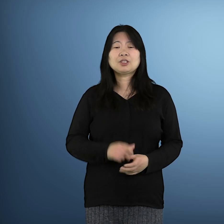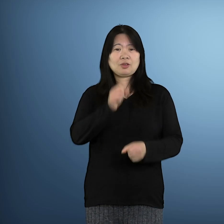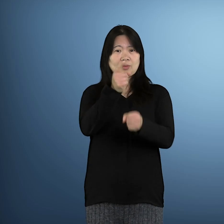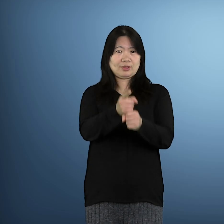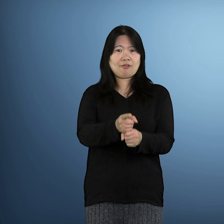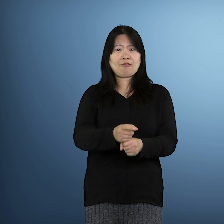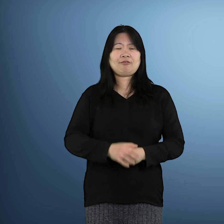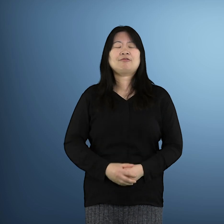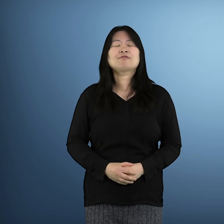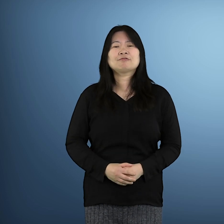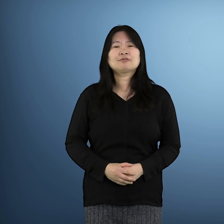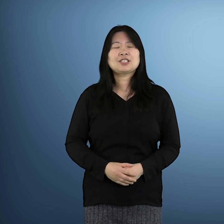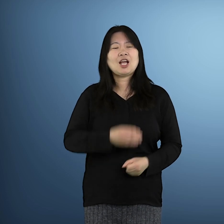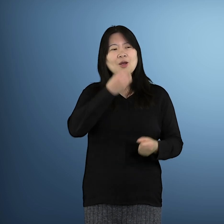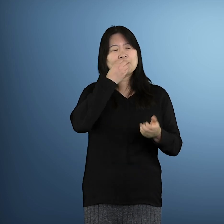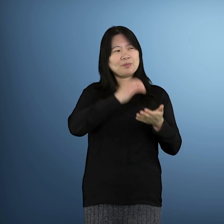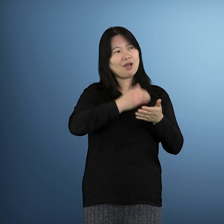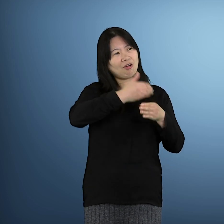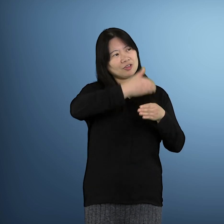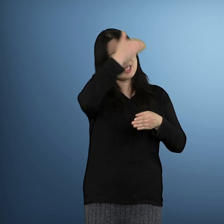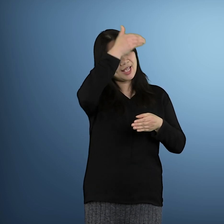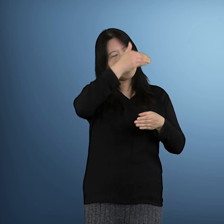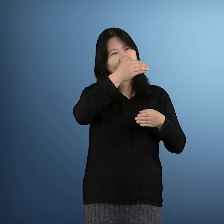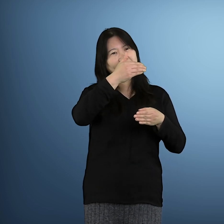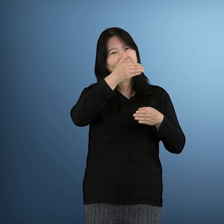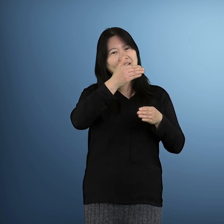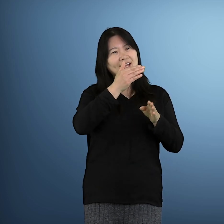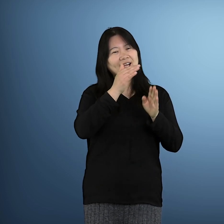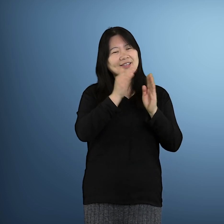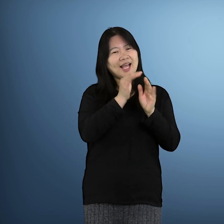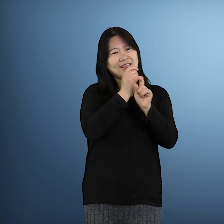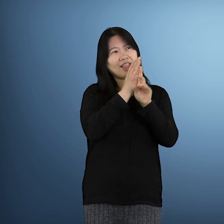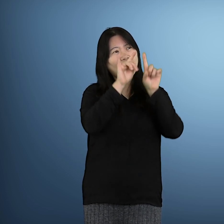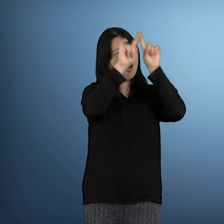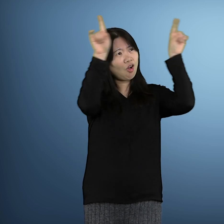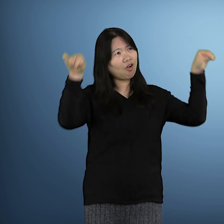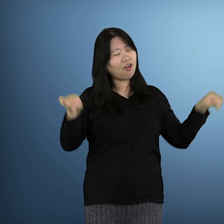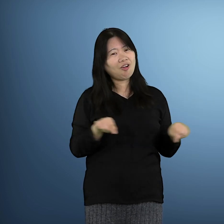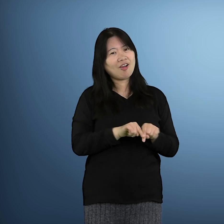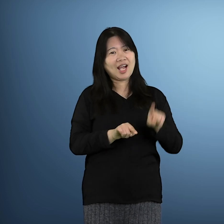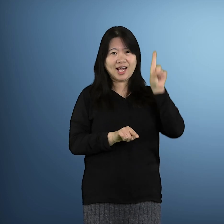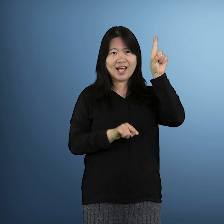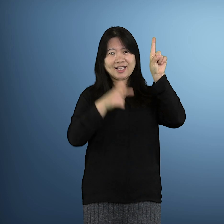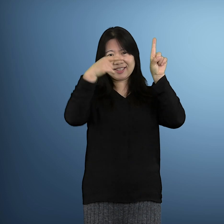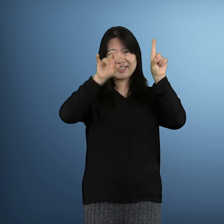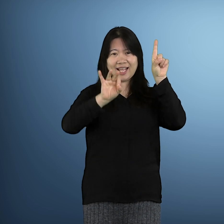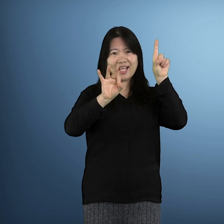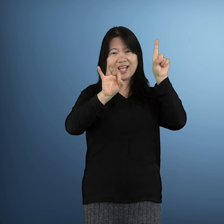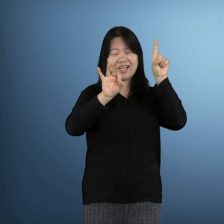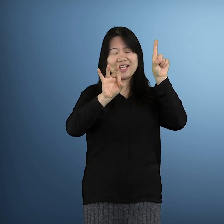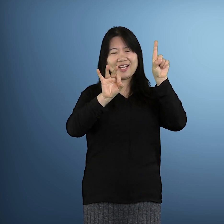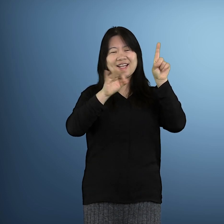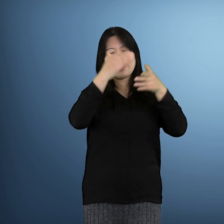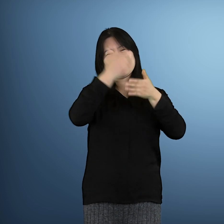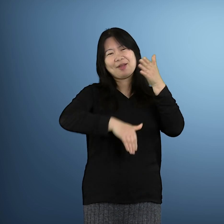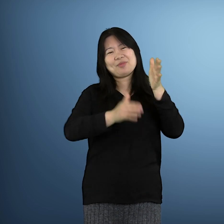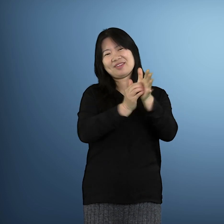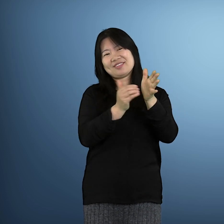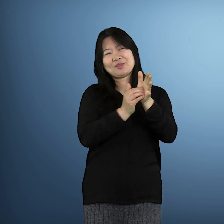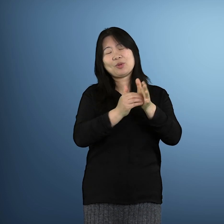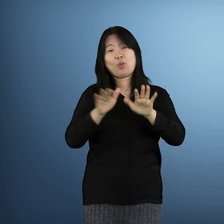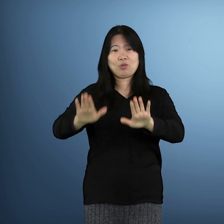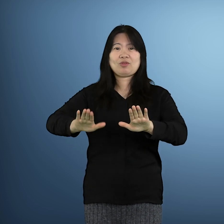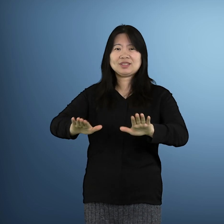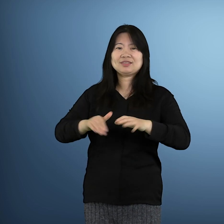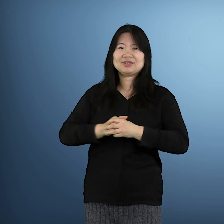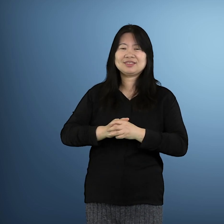벌써 벽에 캘린더가 이제 한 장이 달랑 남아 있습니다.